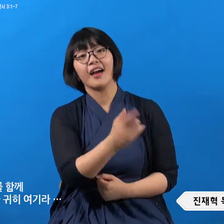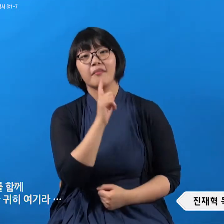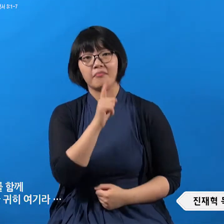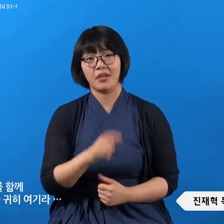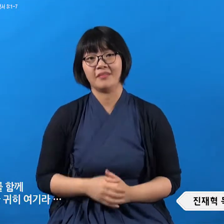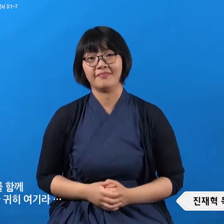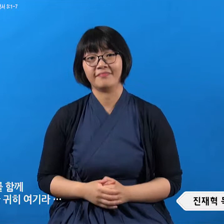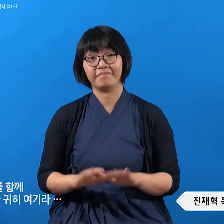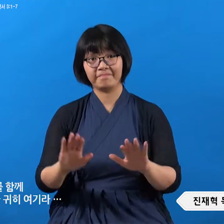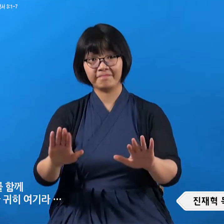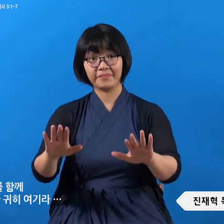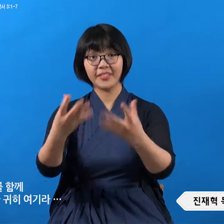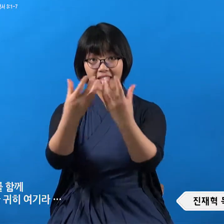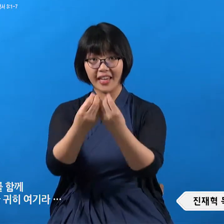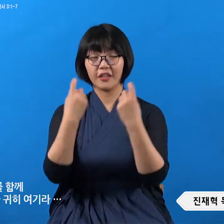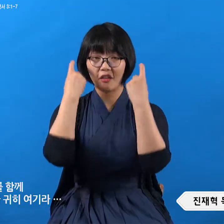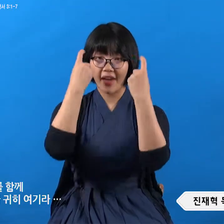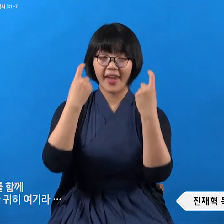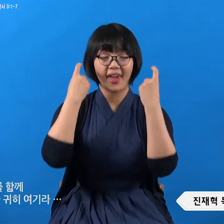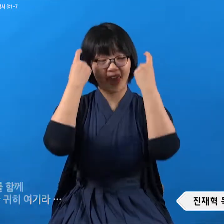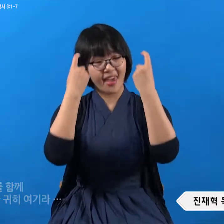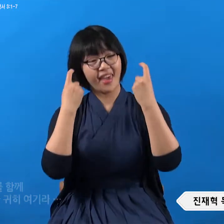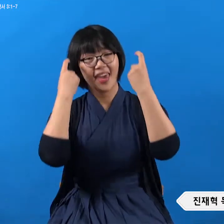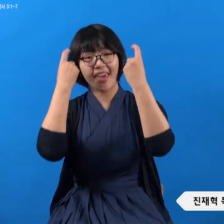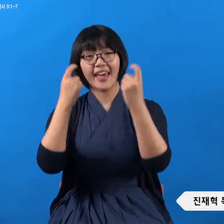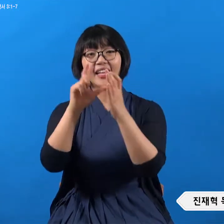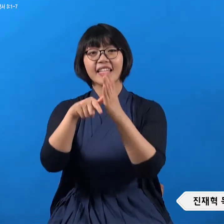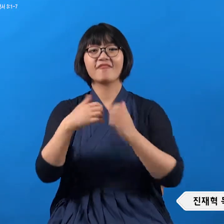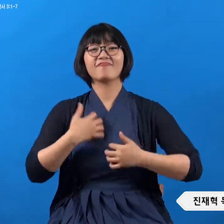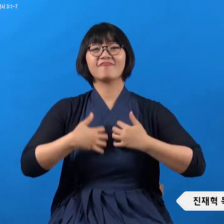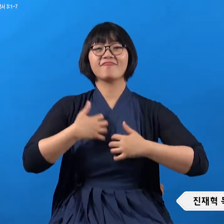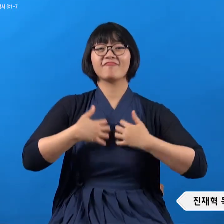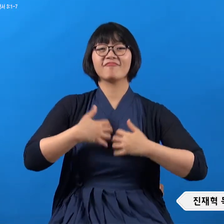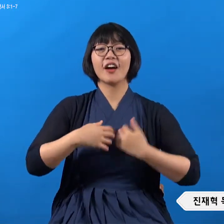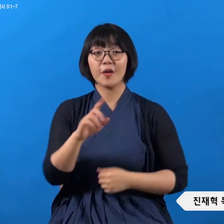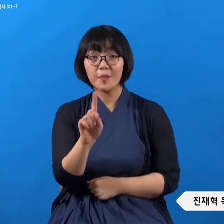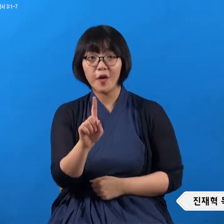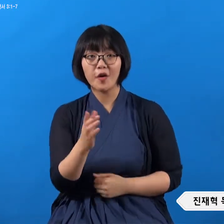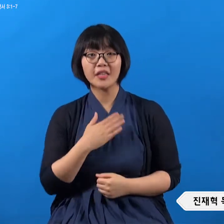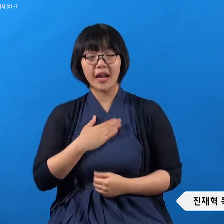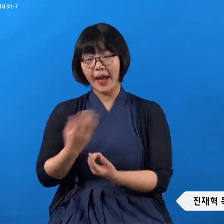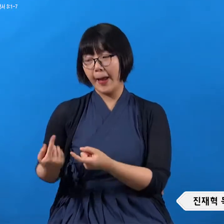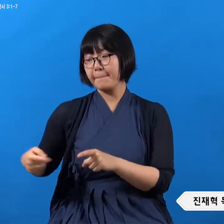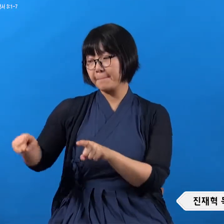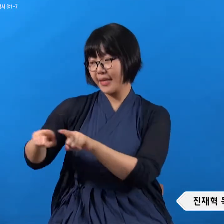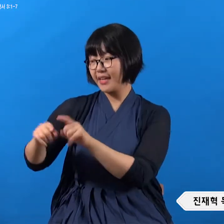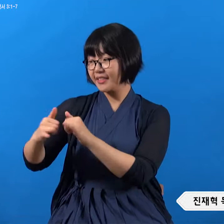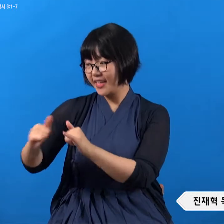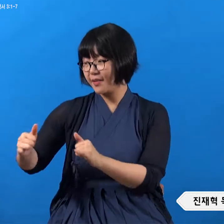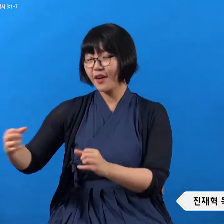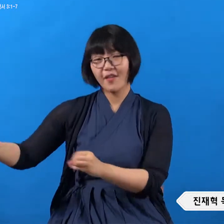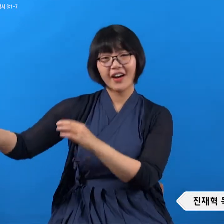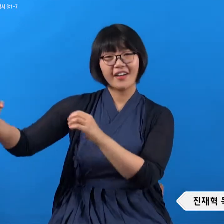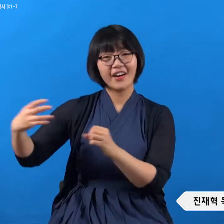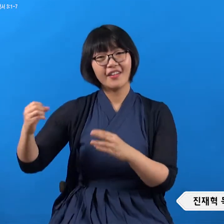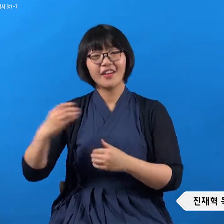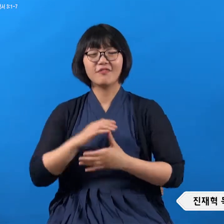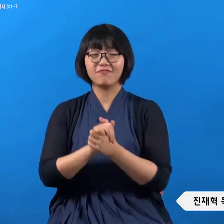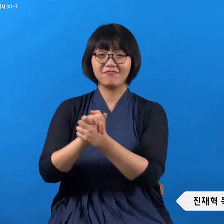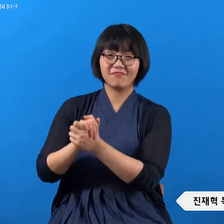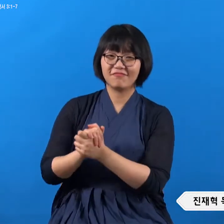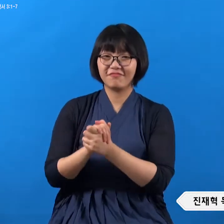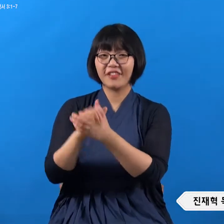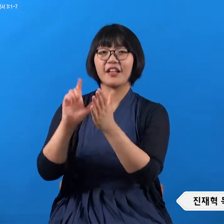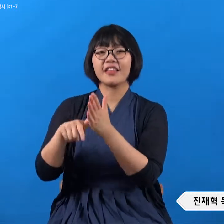그렇습니다. 여행 가운데 가장 즐거운 여행은 함께하는 사람이 즐거울 때입니다. 오늘 그